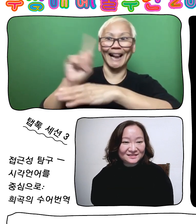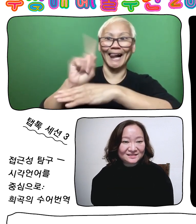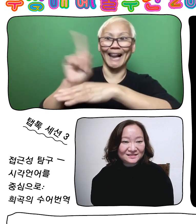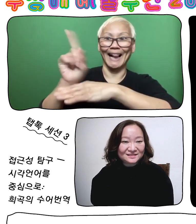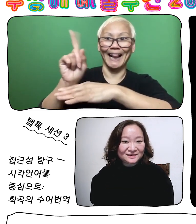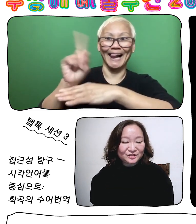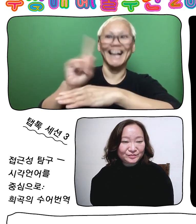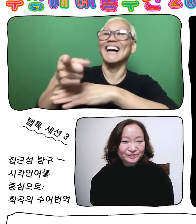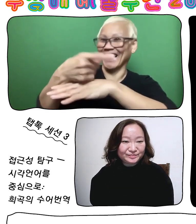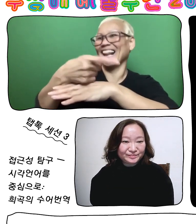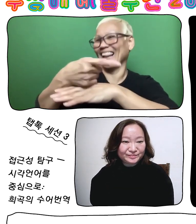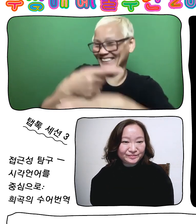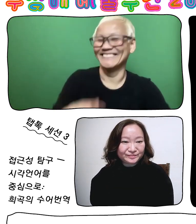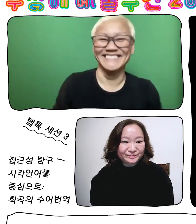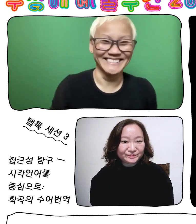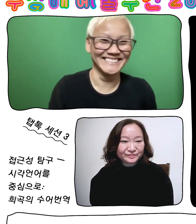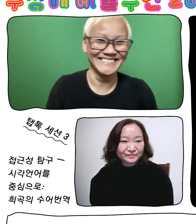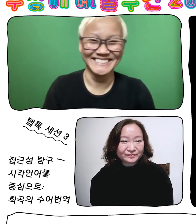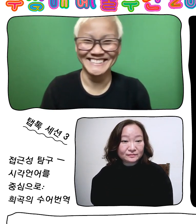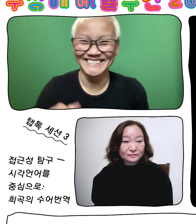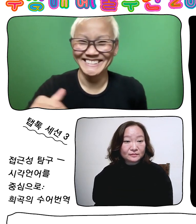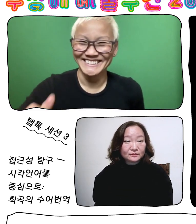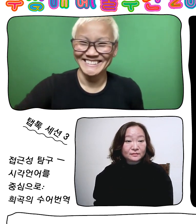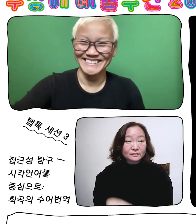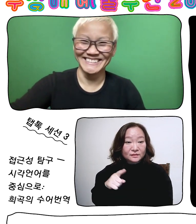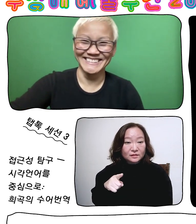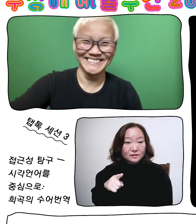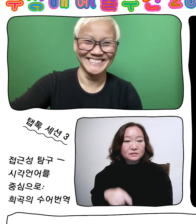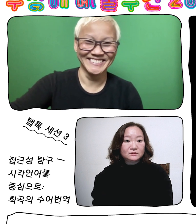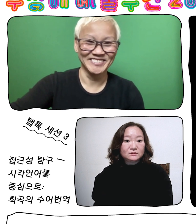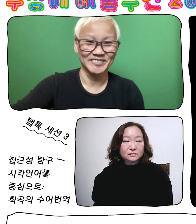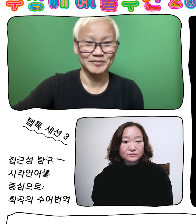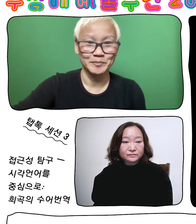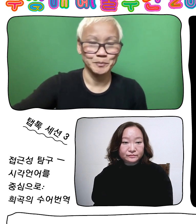이것은 개가 꼬리를 흔드는 모양이에요.